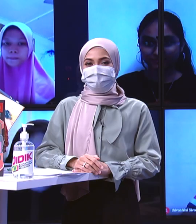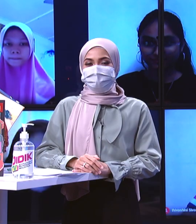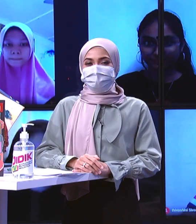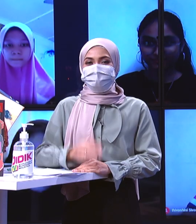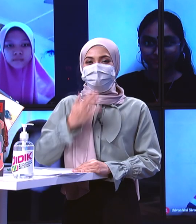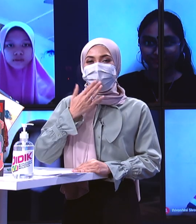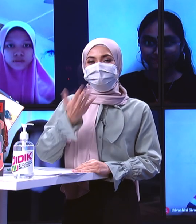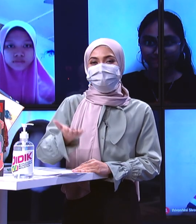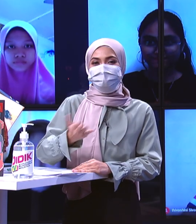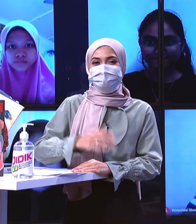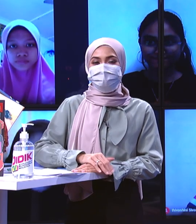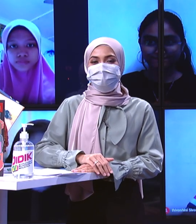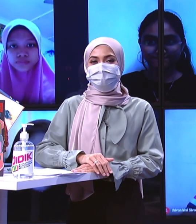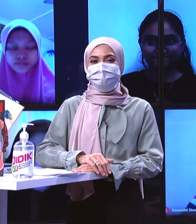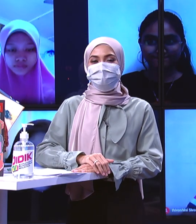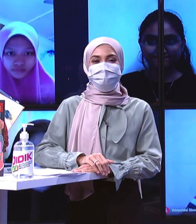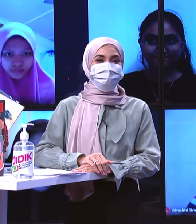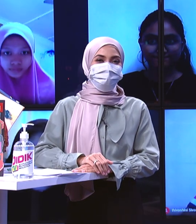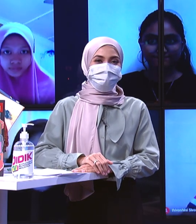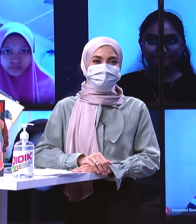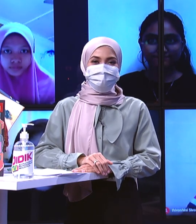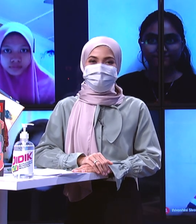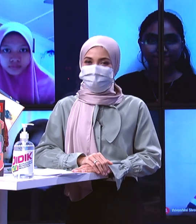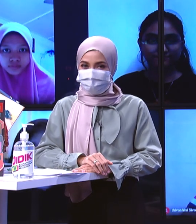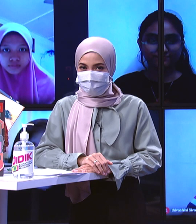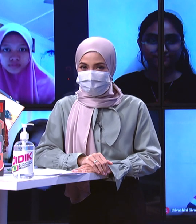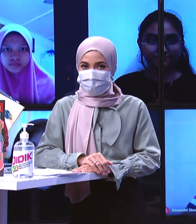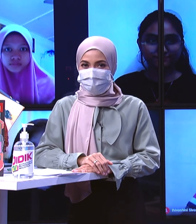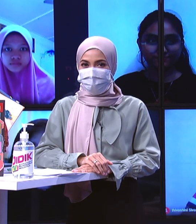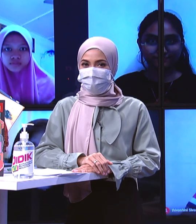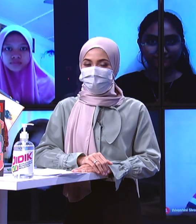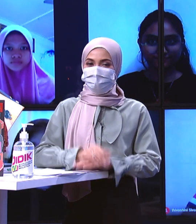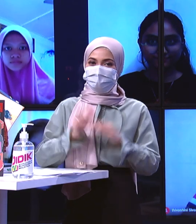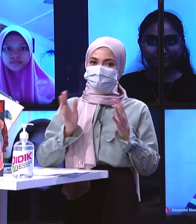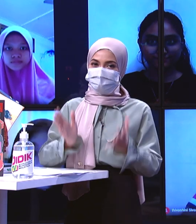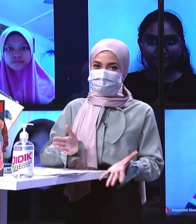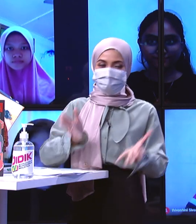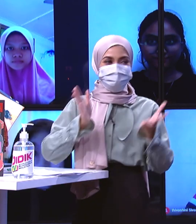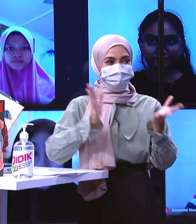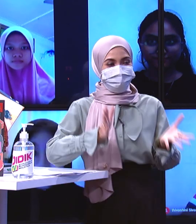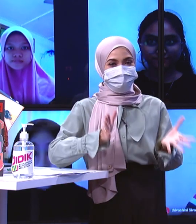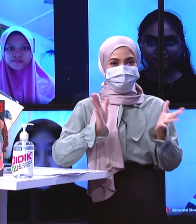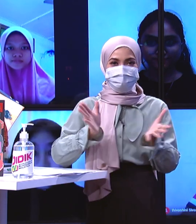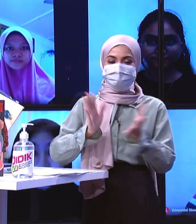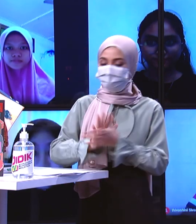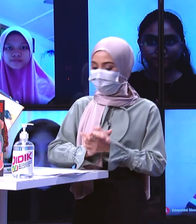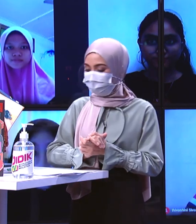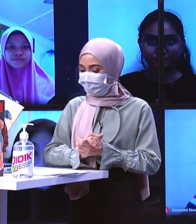Terima kasih kode mereka yang masih kekal menonton teras didik didik cpm masih bersama Saini syaulina dan rakan-rakan saya